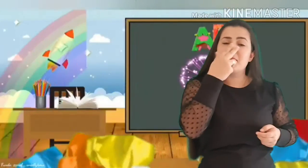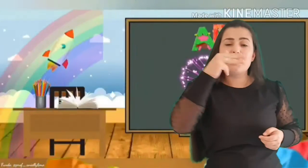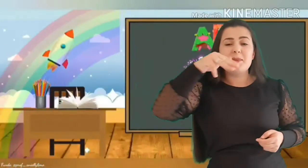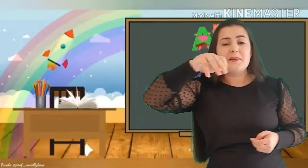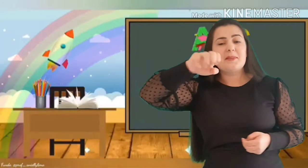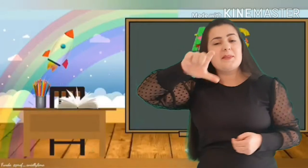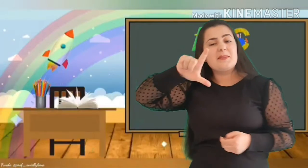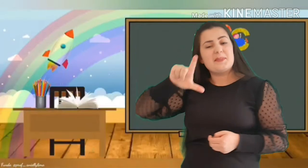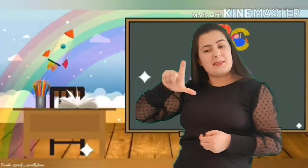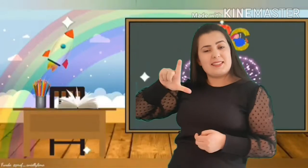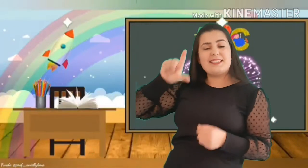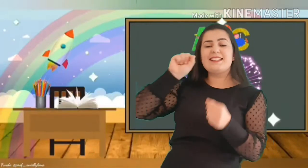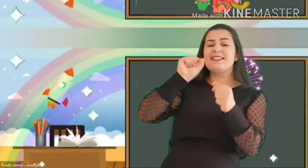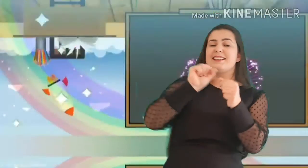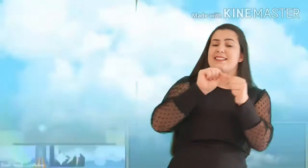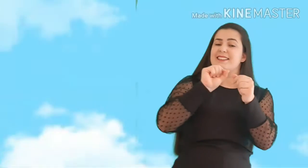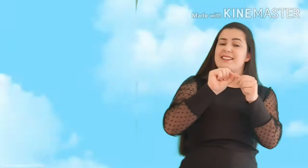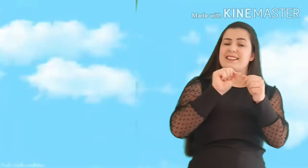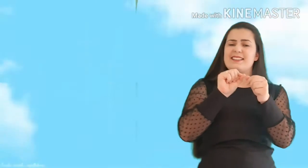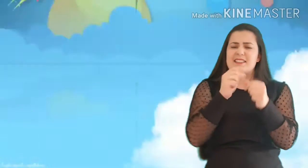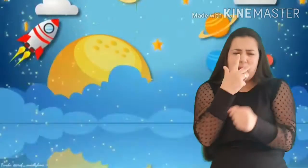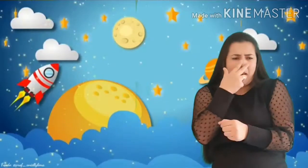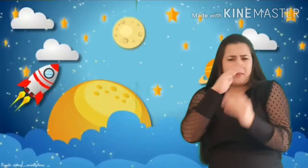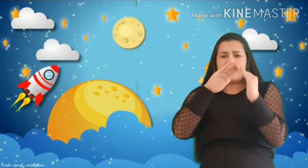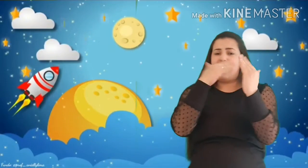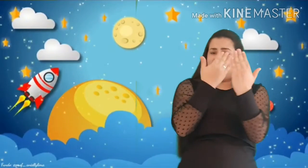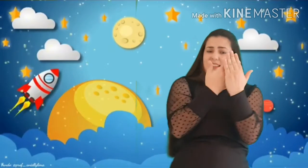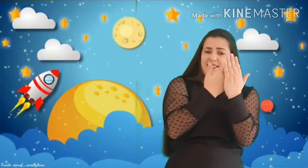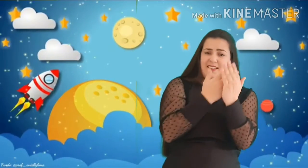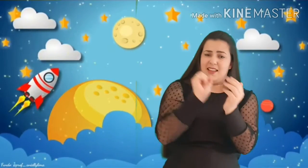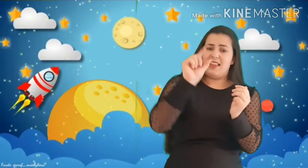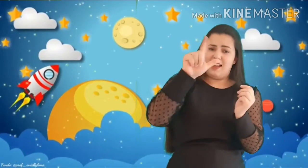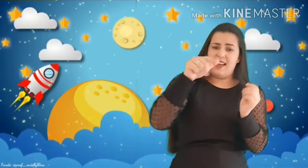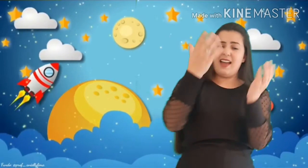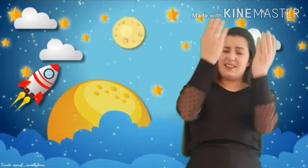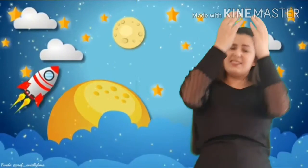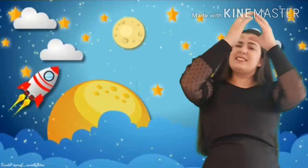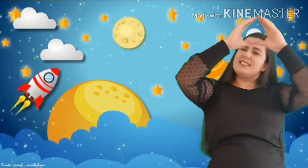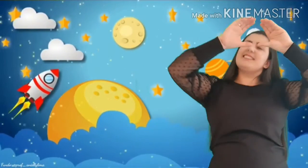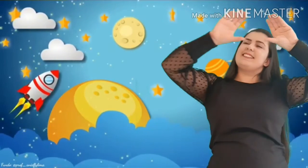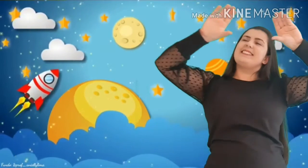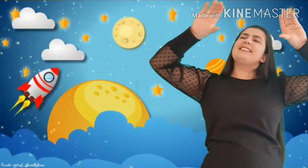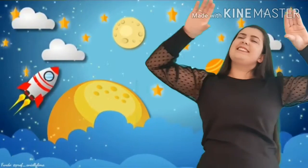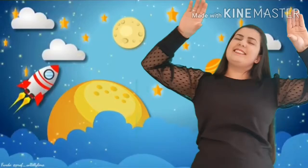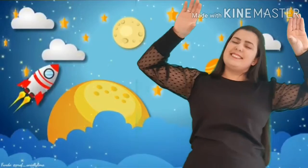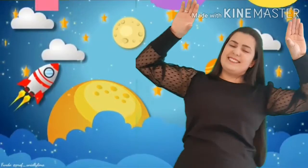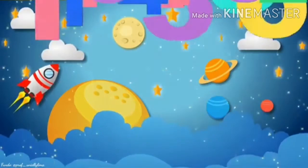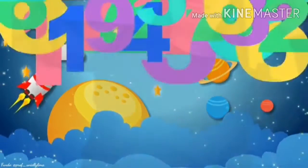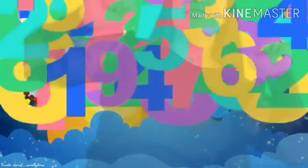mel. Faz a escola até parecer um pedacinho do